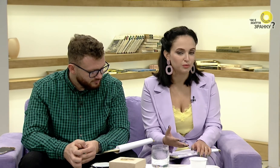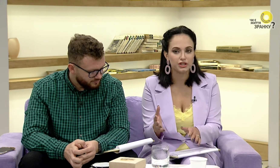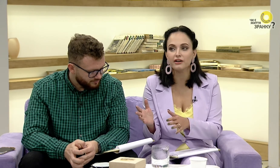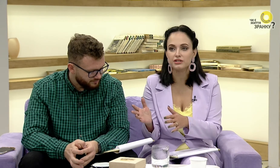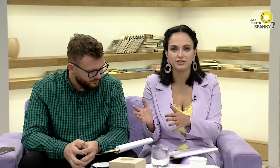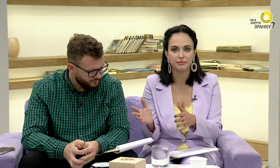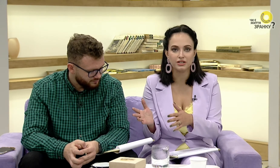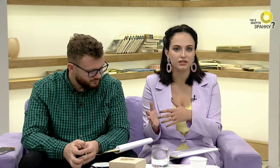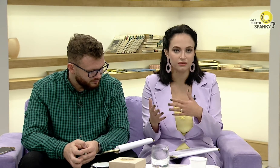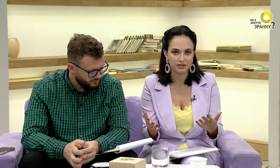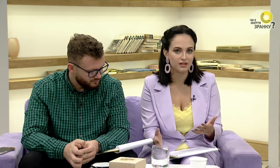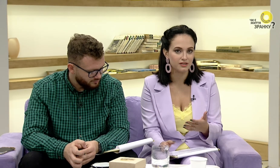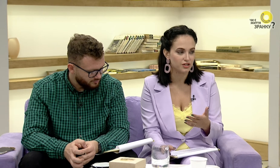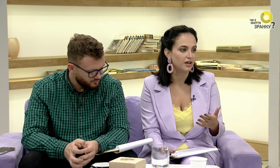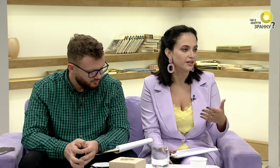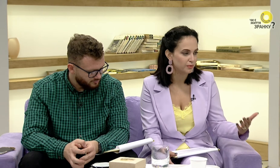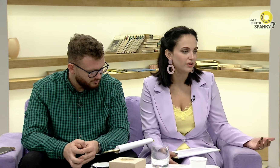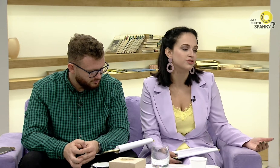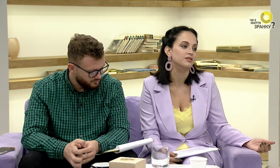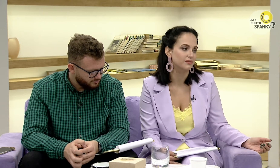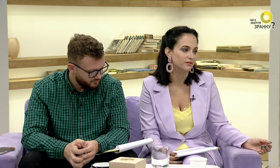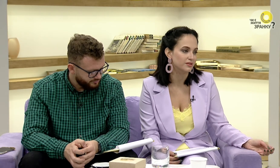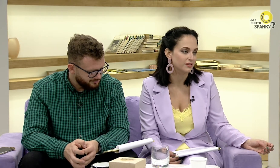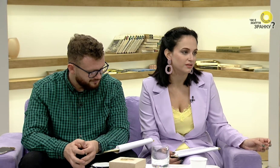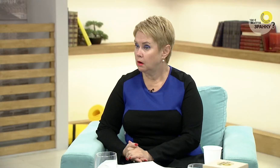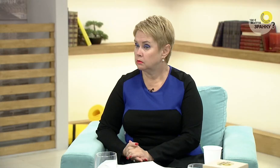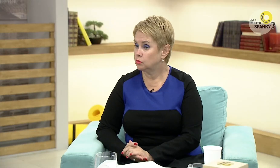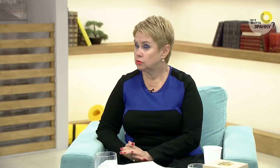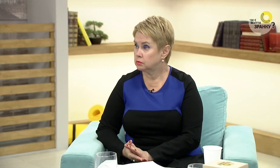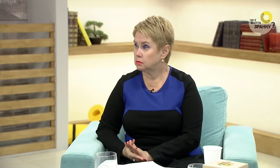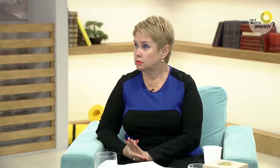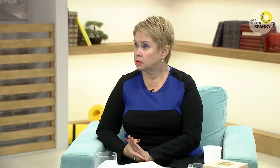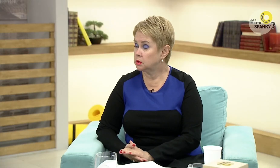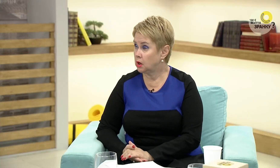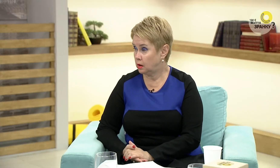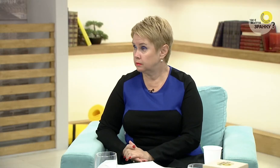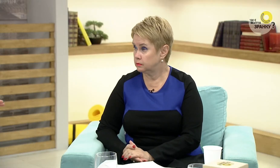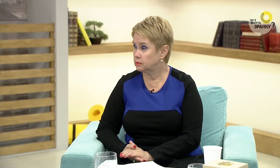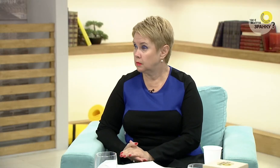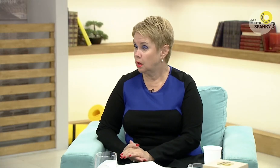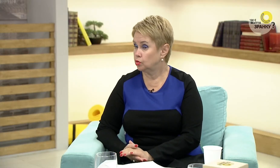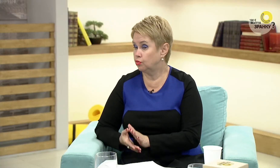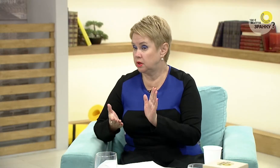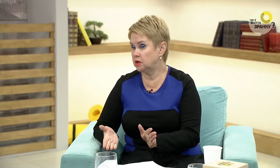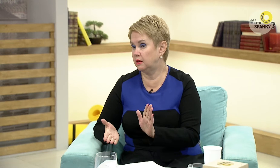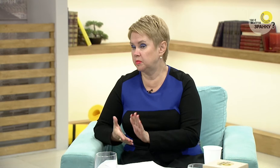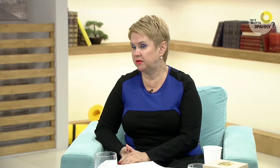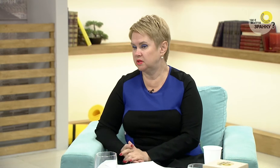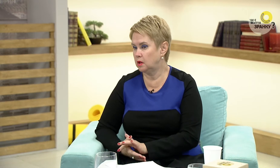що я ось це бачила один раз за життя. Я буваю часто на концертах. Чи популярно це у нас в Україні або в світі? Ну, от я недавно переводила